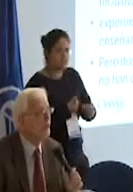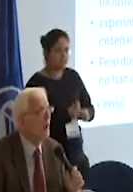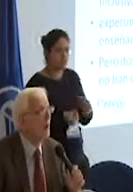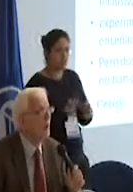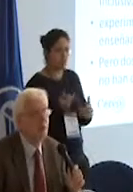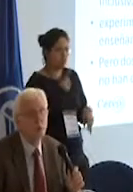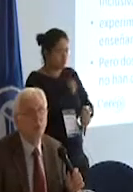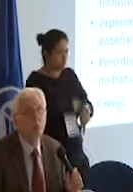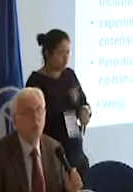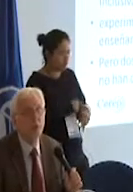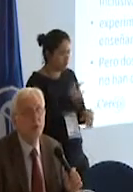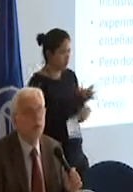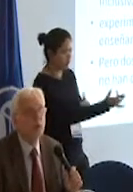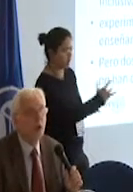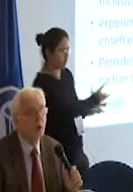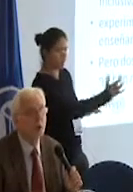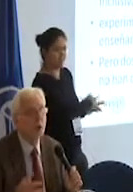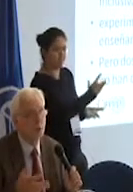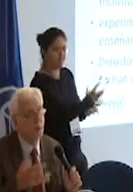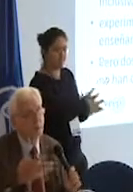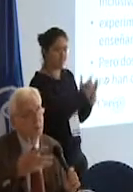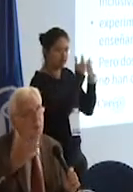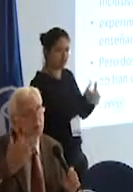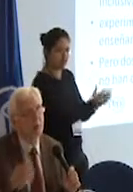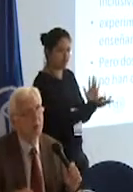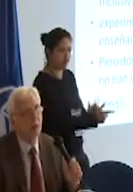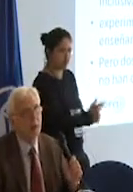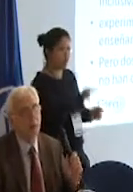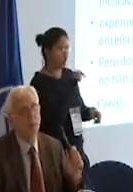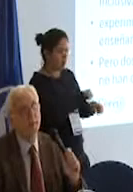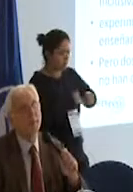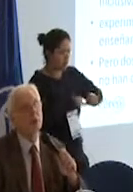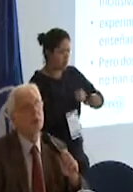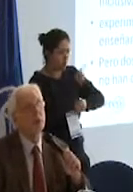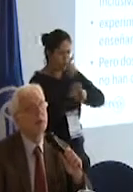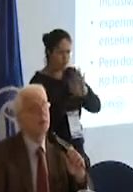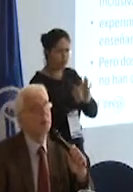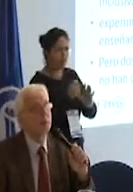no sabían en qué momentos iban a llegar, si iban a estar durante toda la clase.